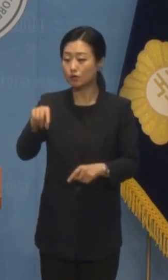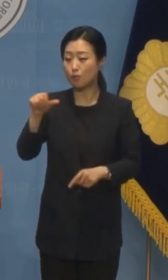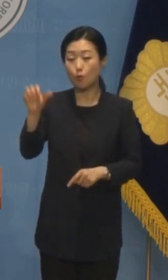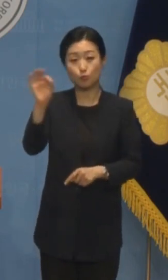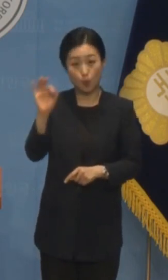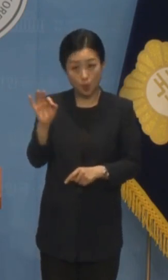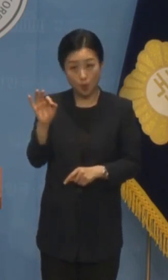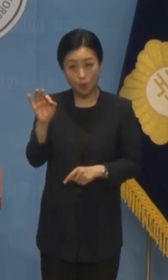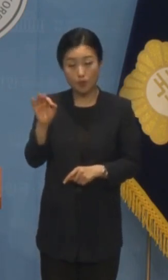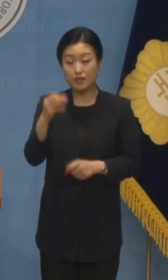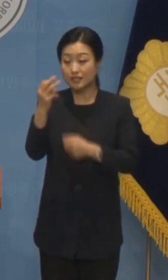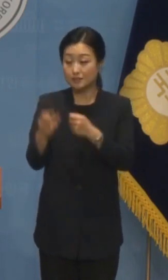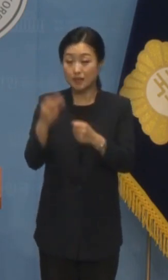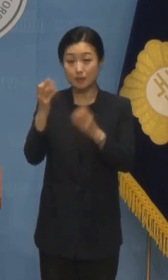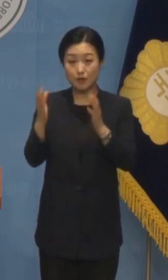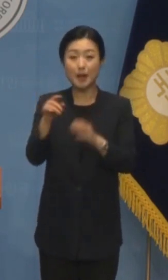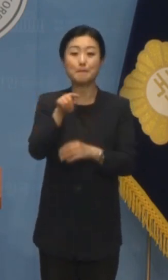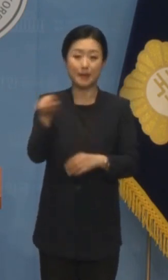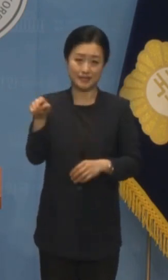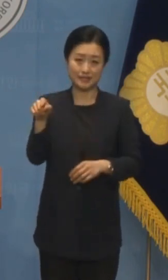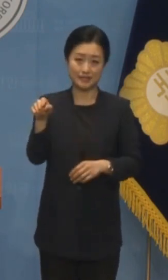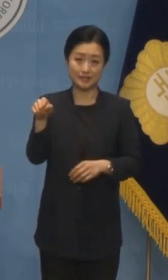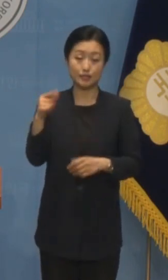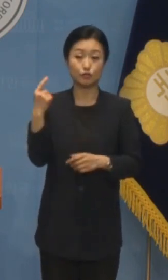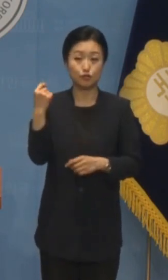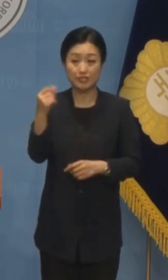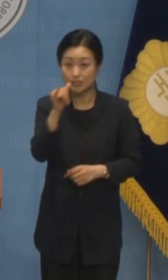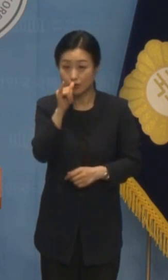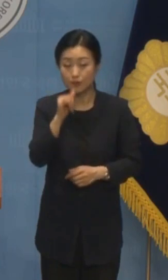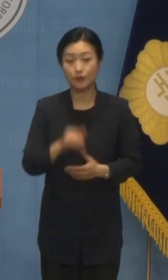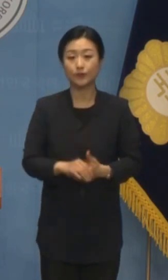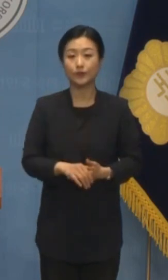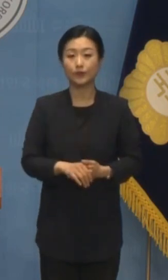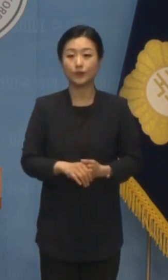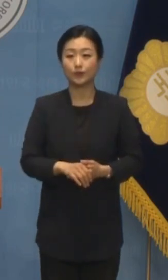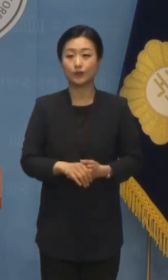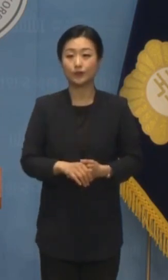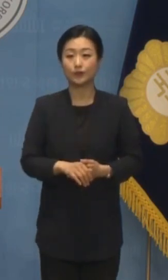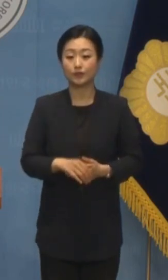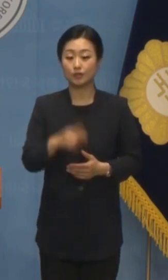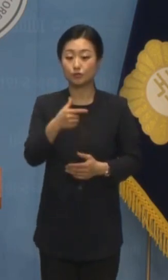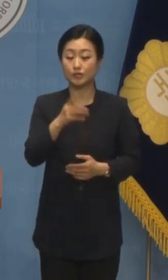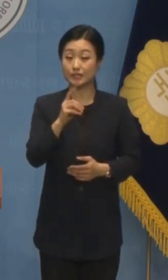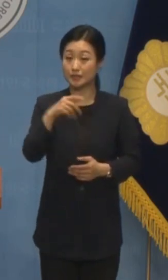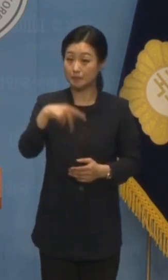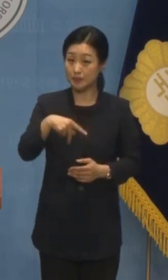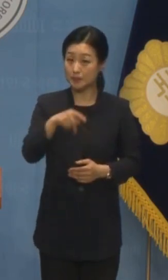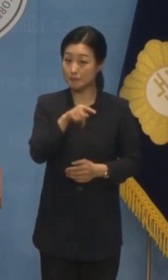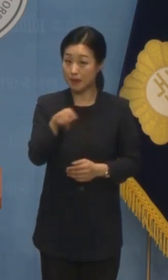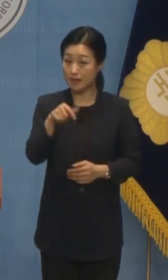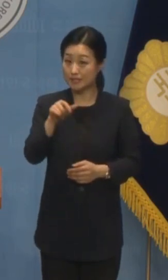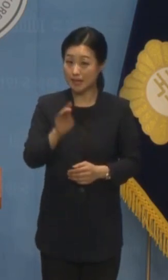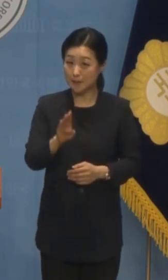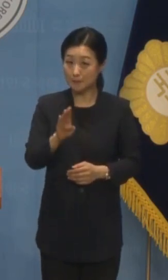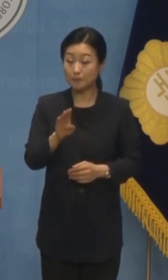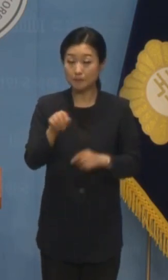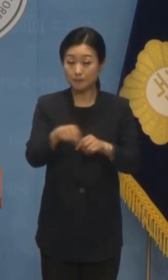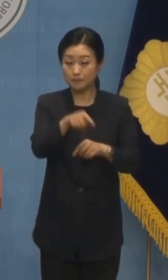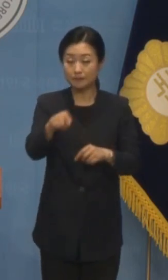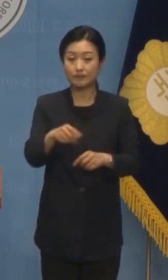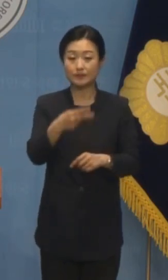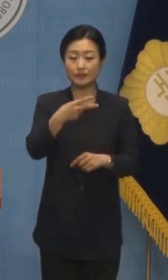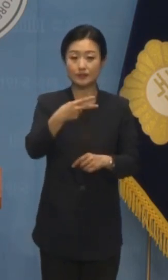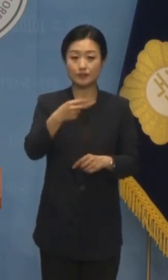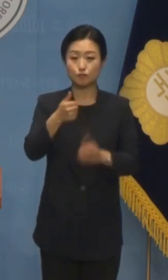0.5%로 13년 동안 마이너스 상태를 유지하고 있습니다. 말 그대로 GDP 갭이 마이너스인 상태는 디플레이션